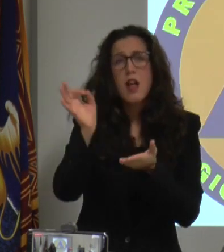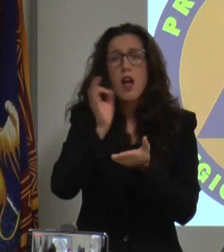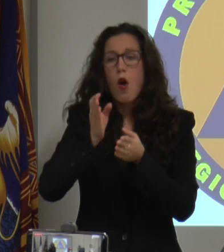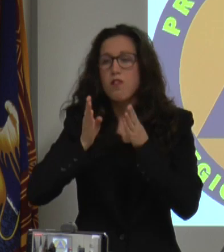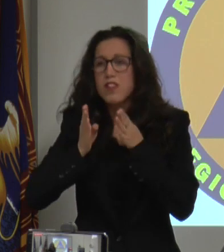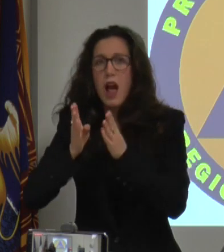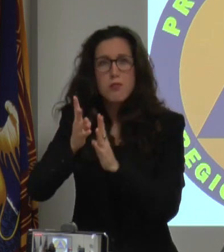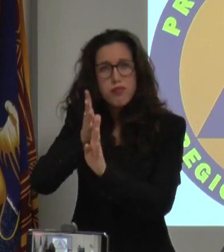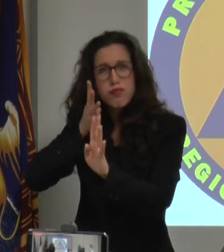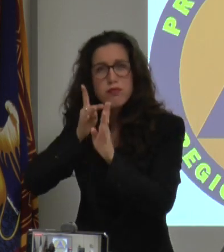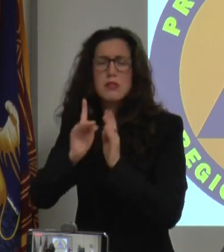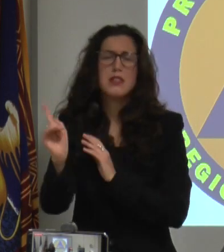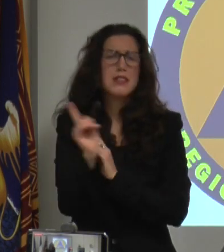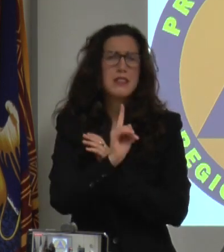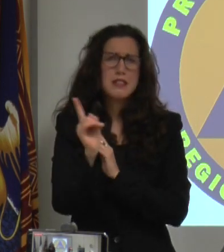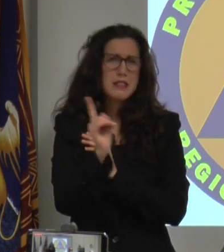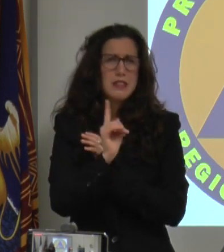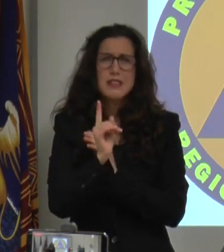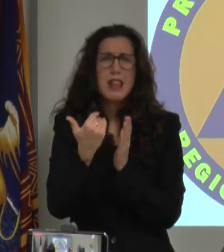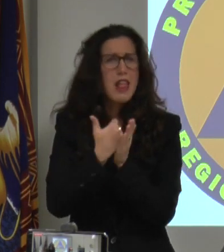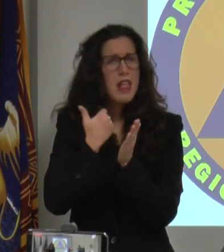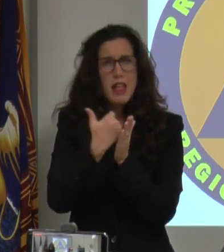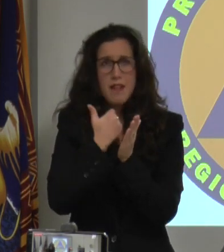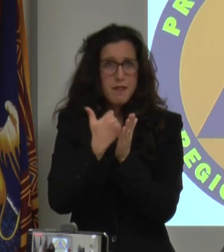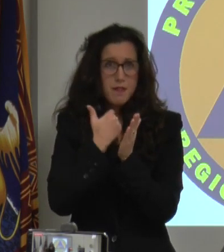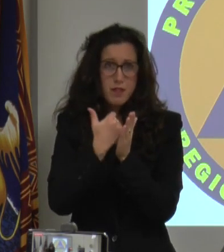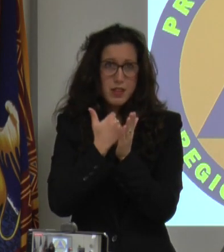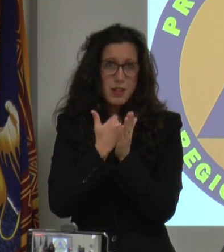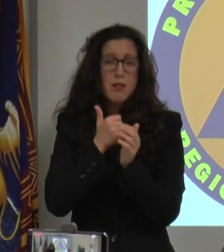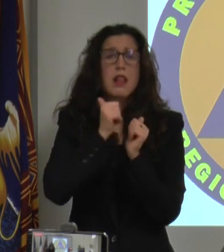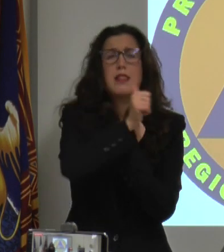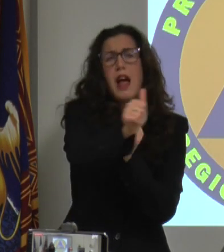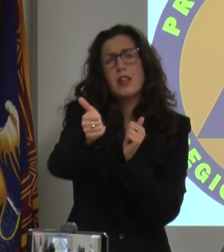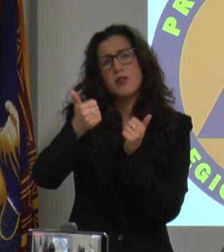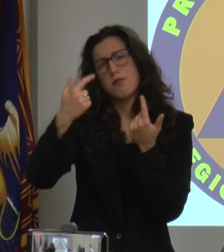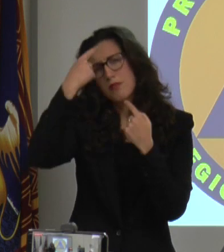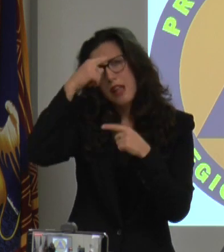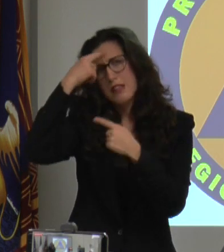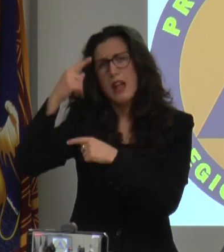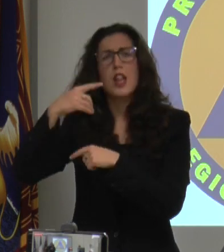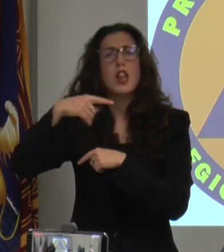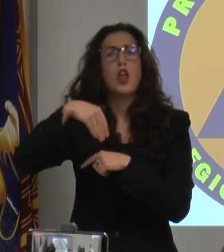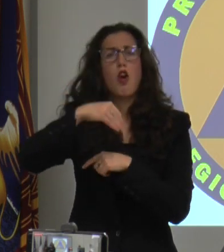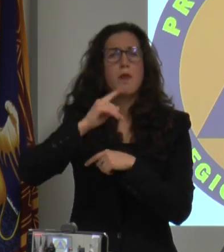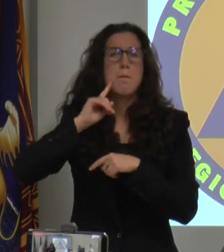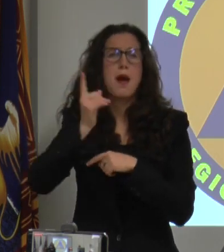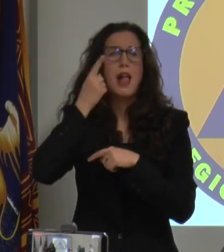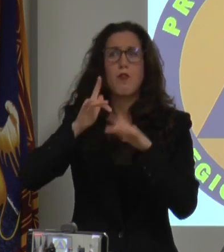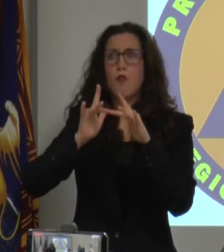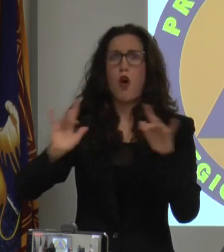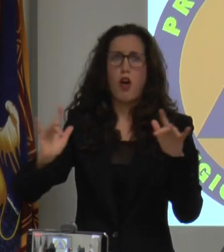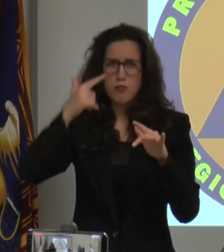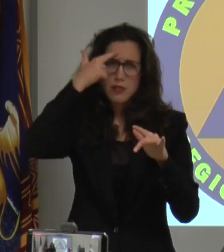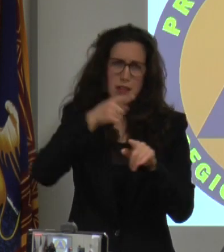veniteci a chiedere dove li trovate da soli posti adesso non facciamo noi che andava a fare la cartina del dei percorsi